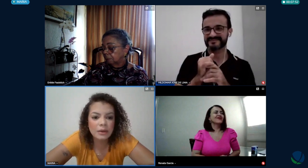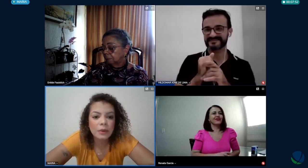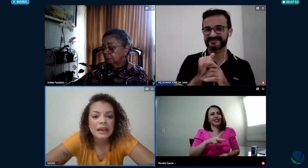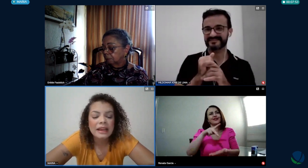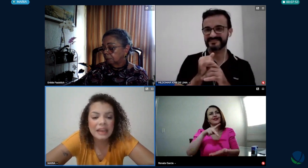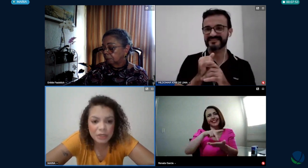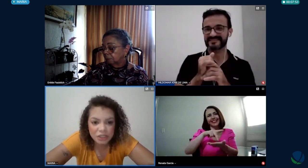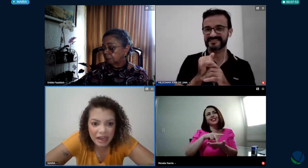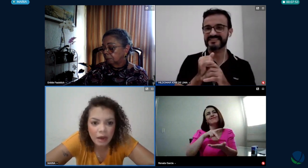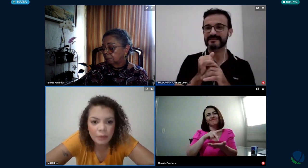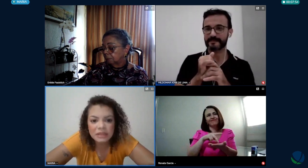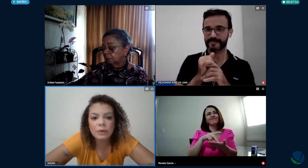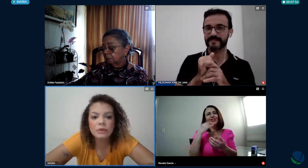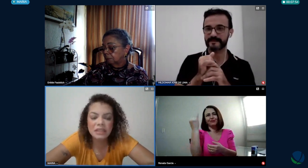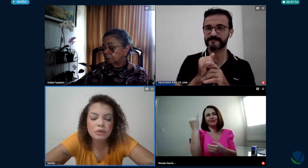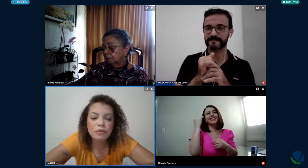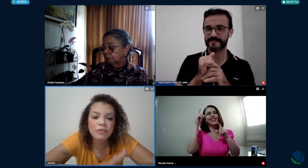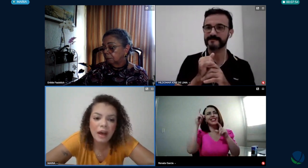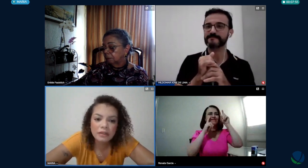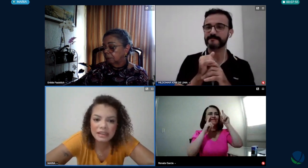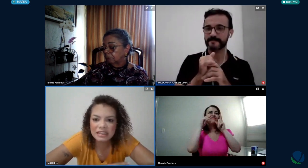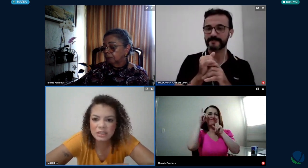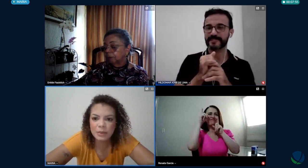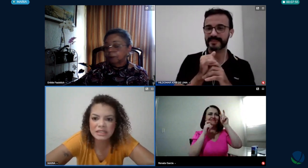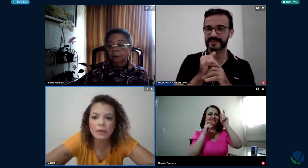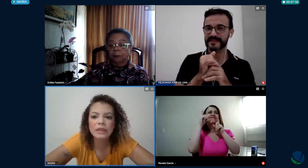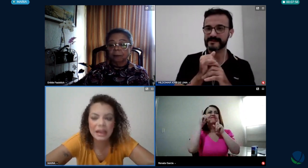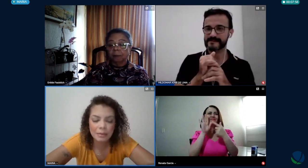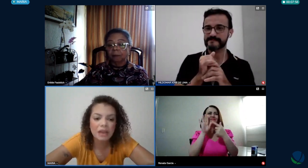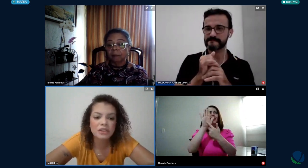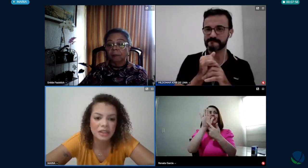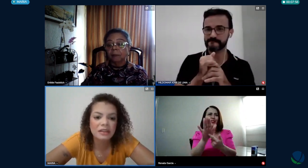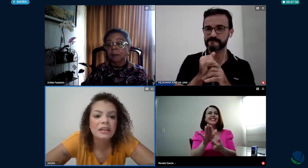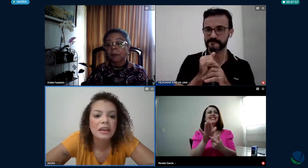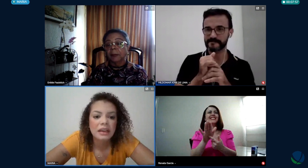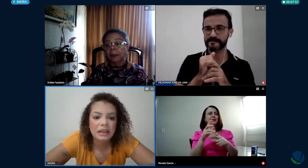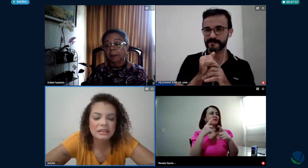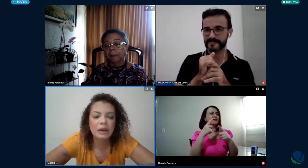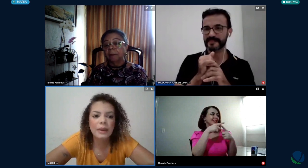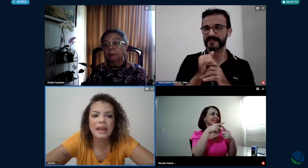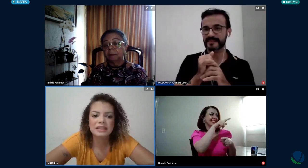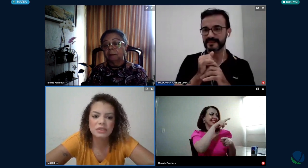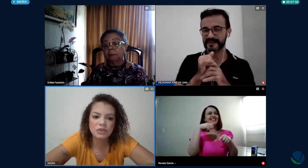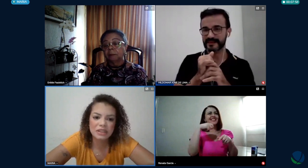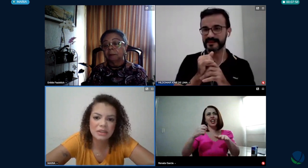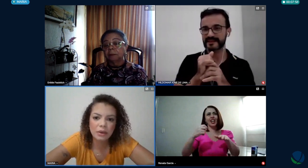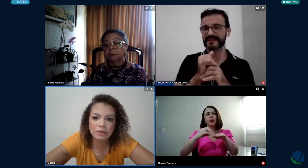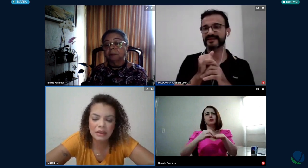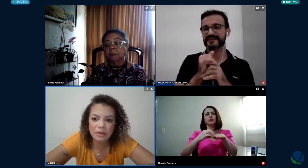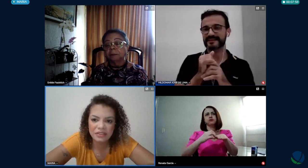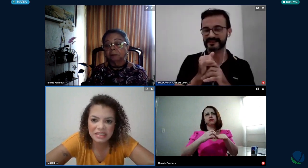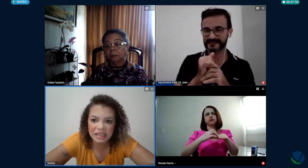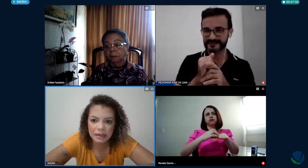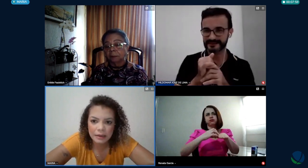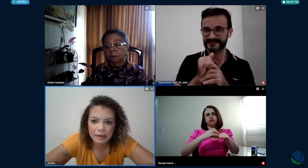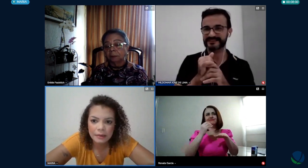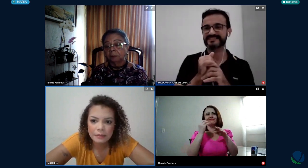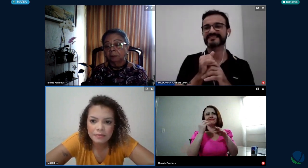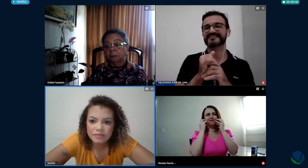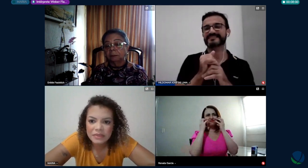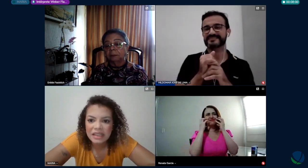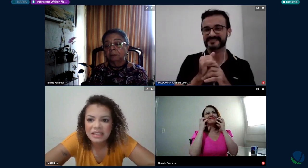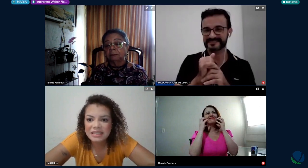Ela é uma expressão gramatical. Então, eu sinto falta dessa expressão na imagem. Então, é essa sugestão que eu tenho a